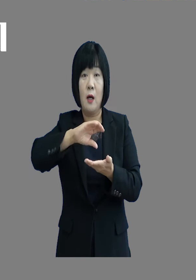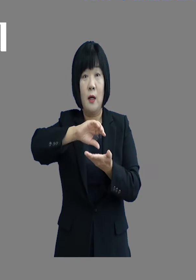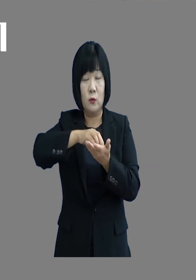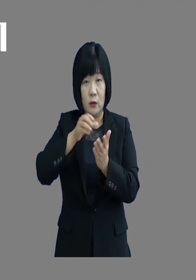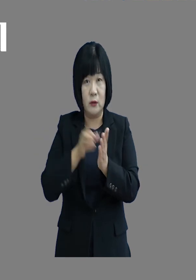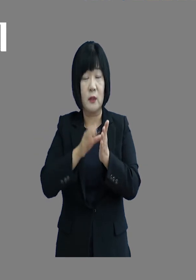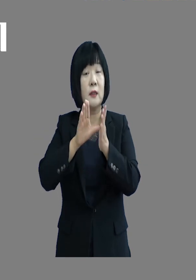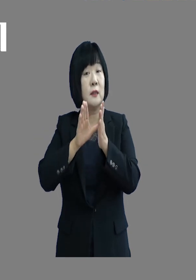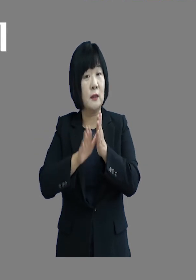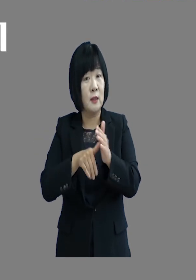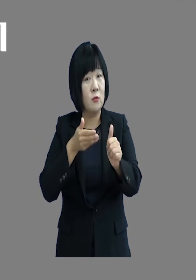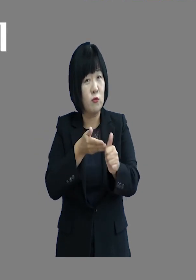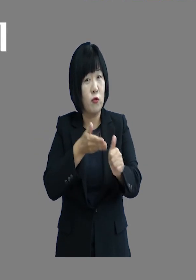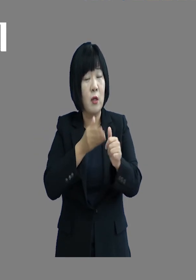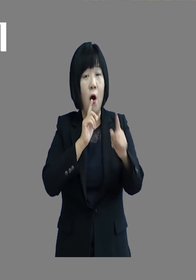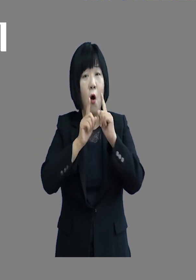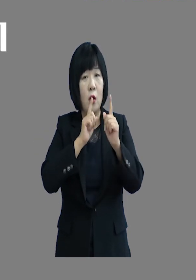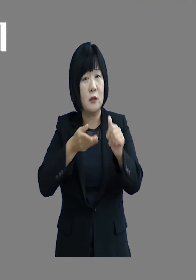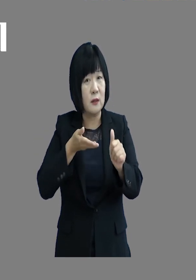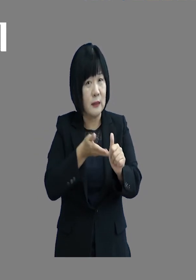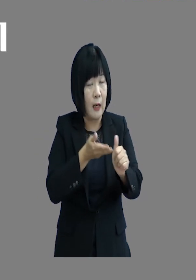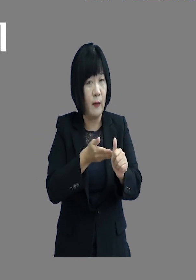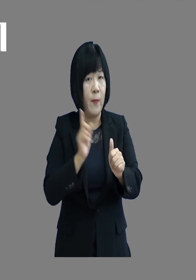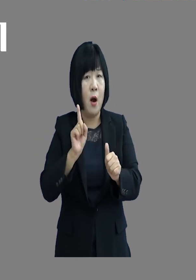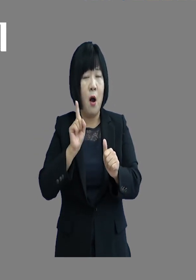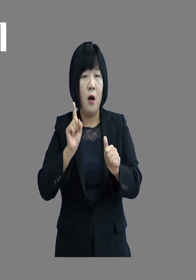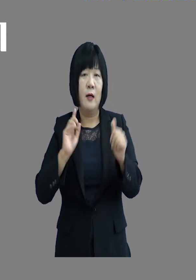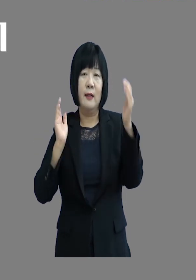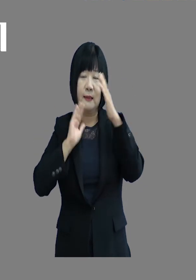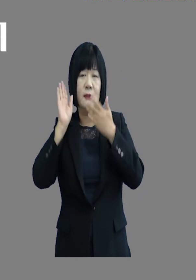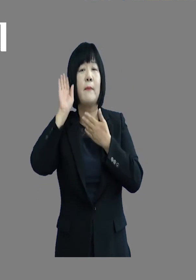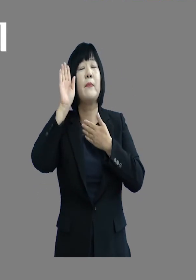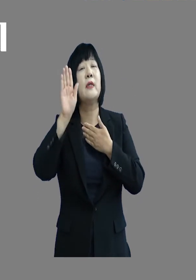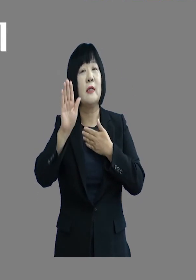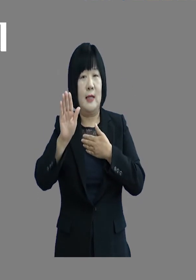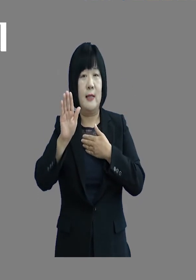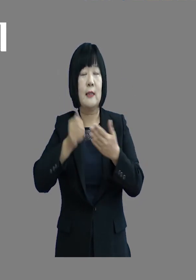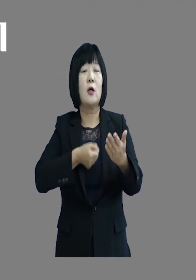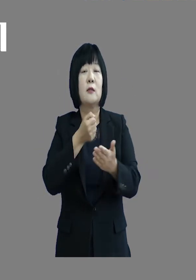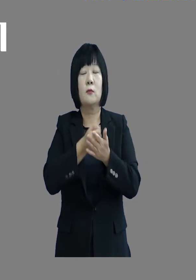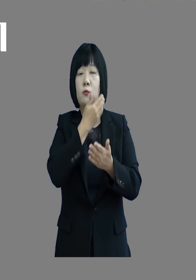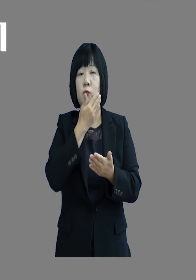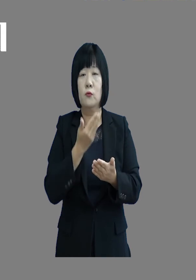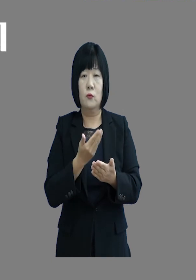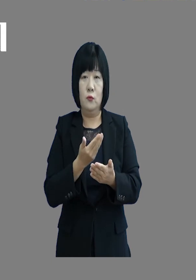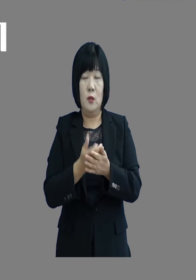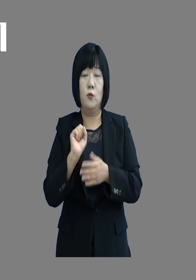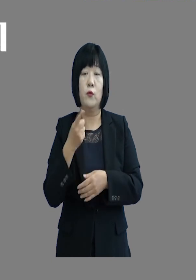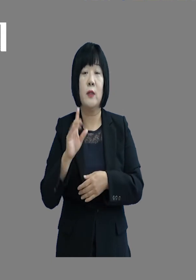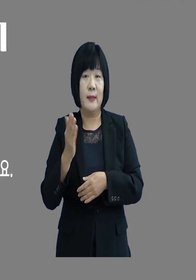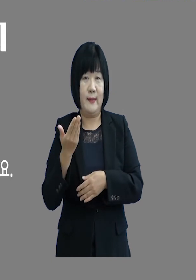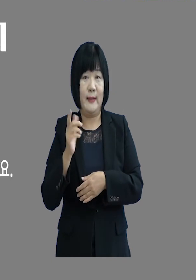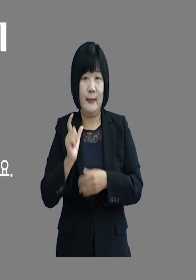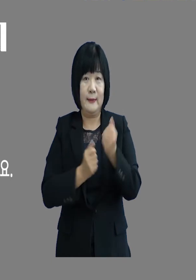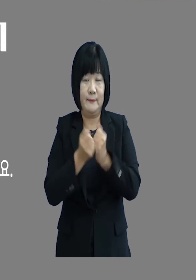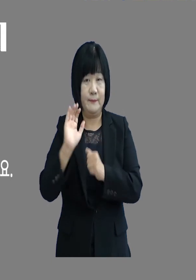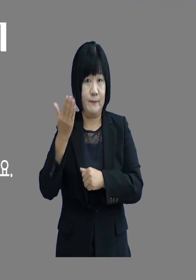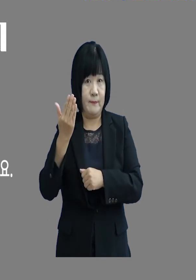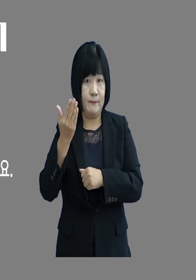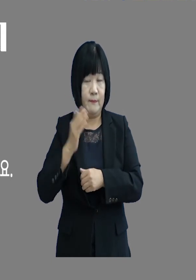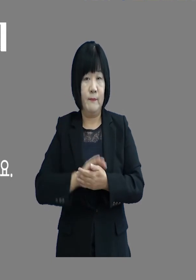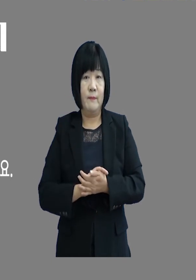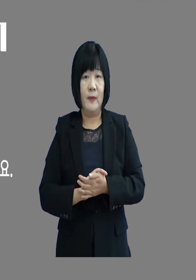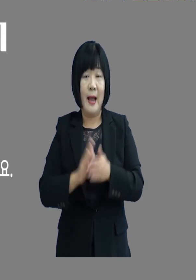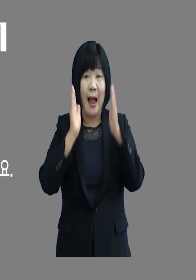언어적 자극이야말로 아이의 미래를 결정하는 중요한 요인이 된다고 강조하고 있습니다.